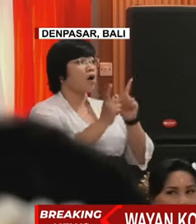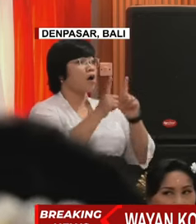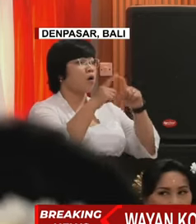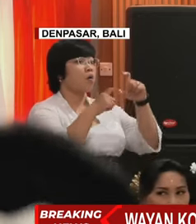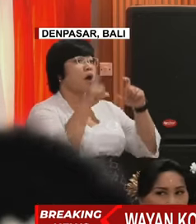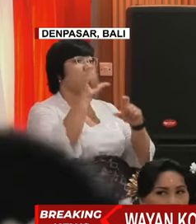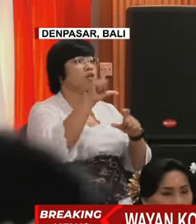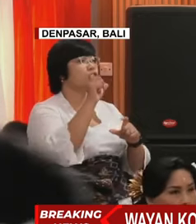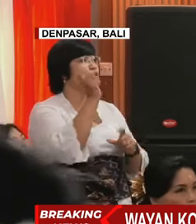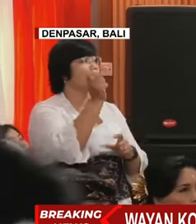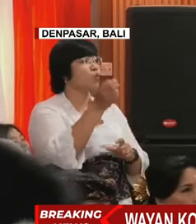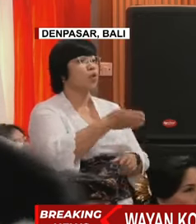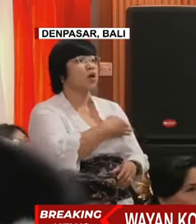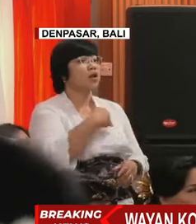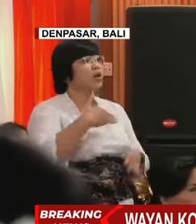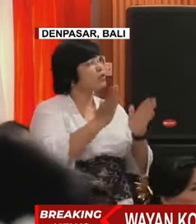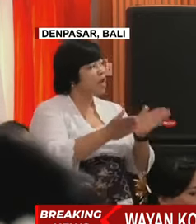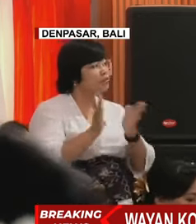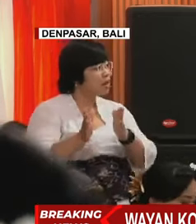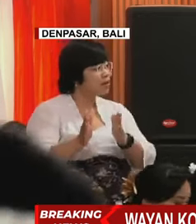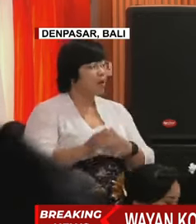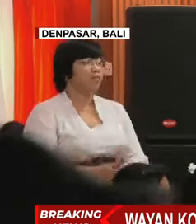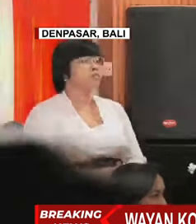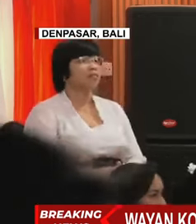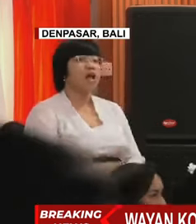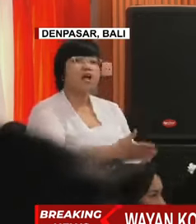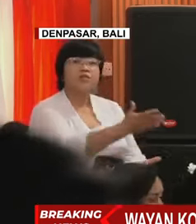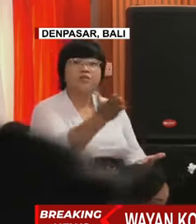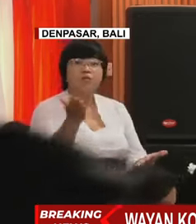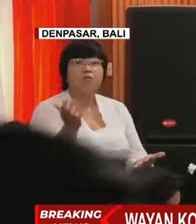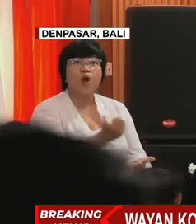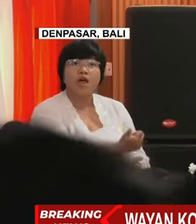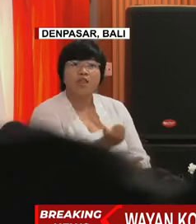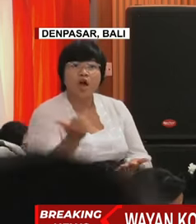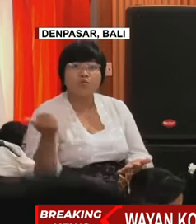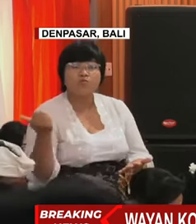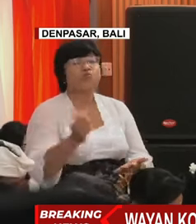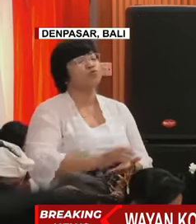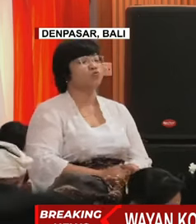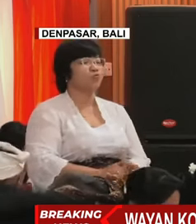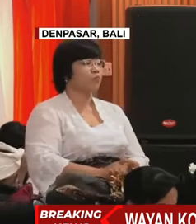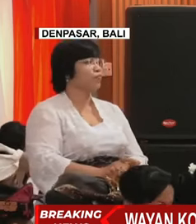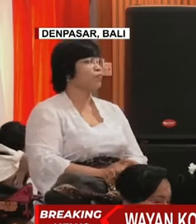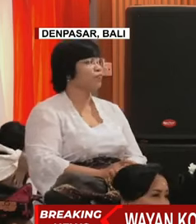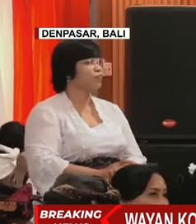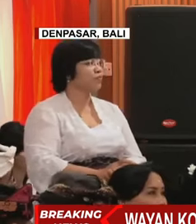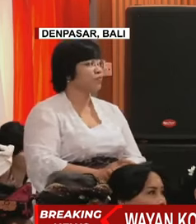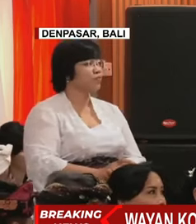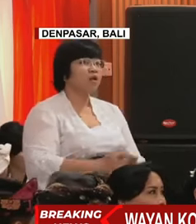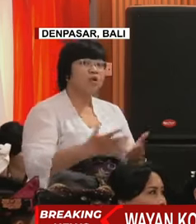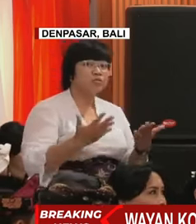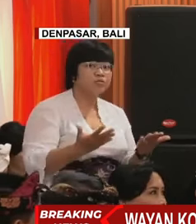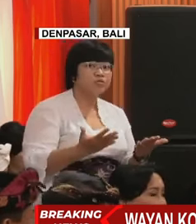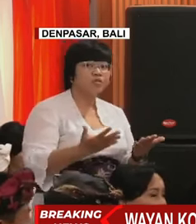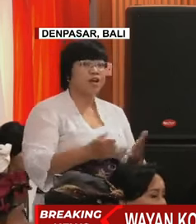Badung dan kita menemukan bahwa approval rating atau penerimaan publik di Badung terhadap Pak Giri Prasa ini sangat tinggi eh